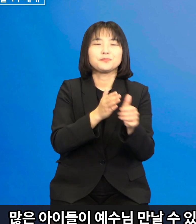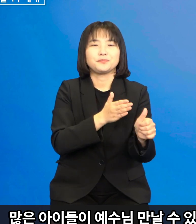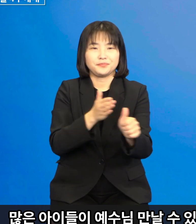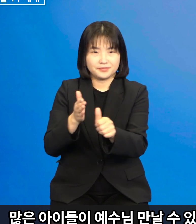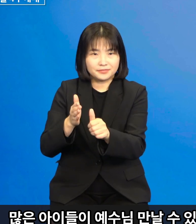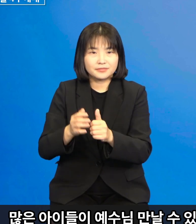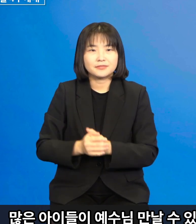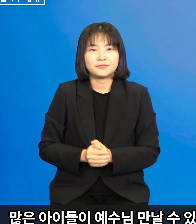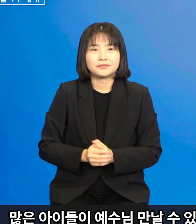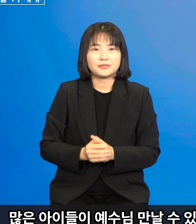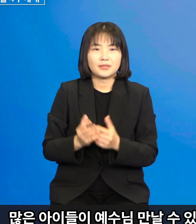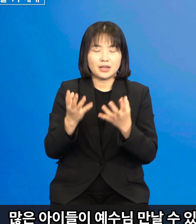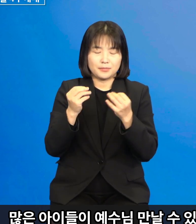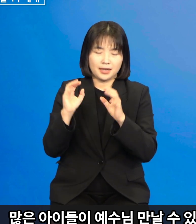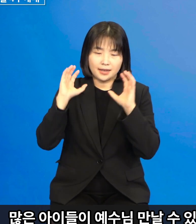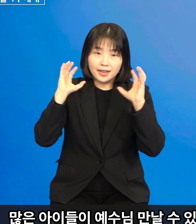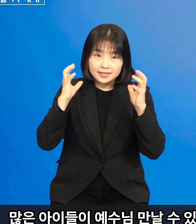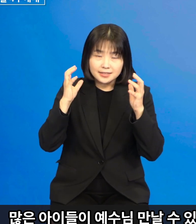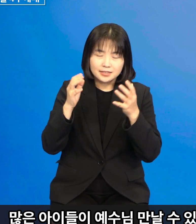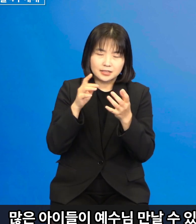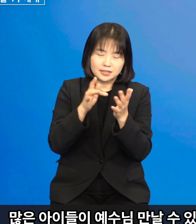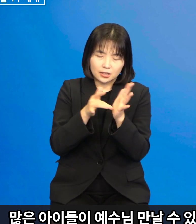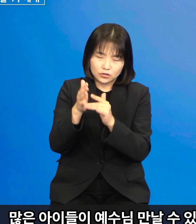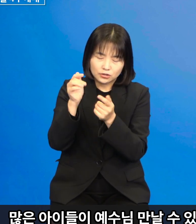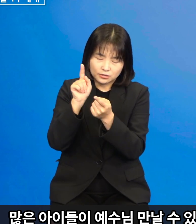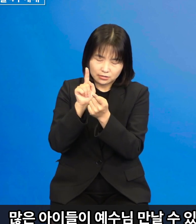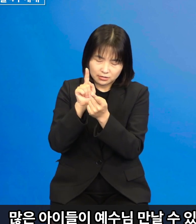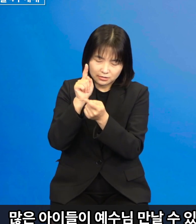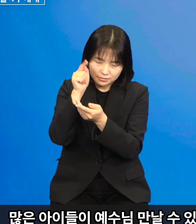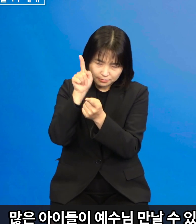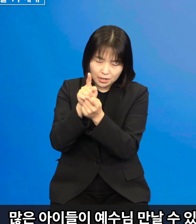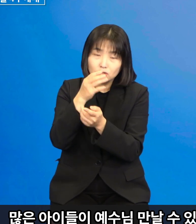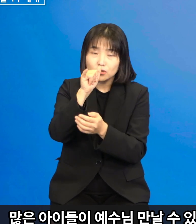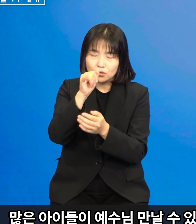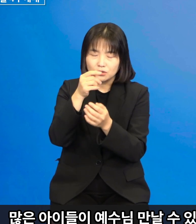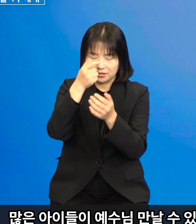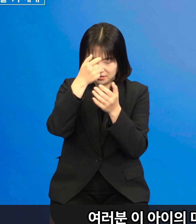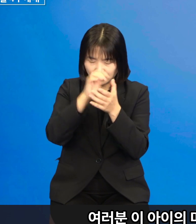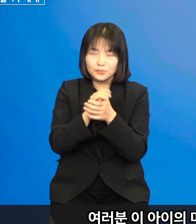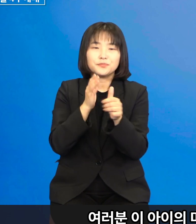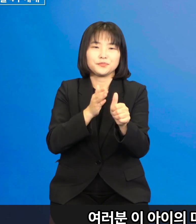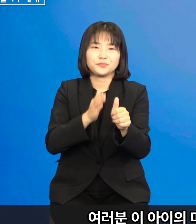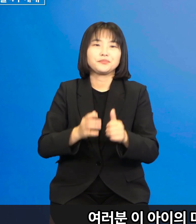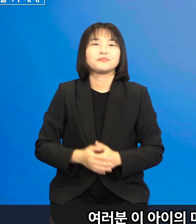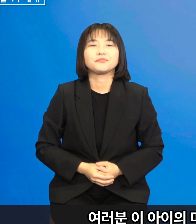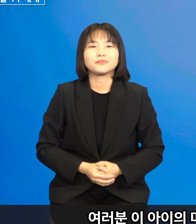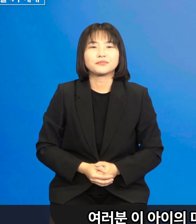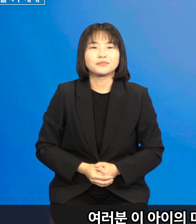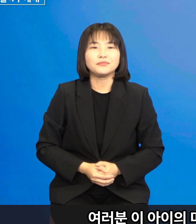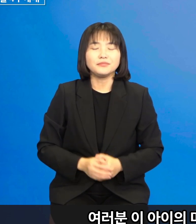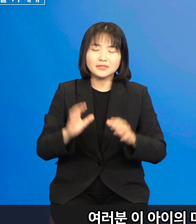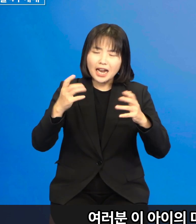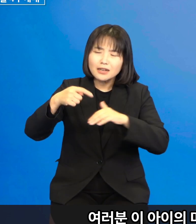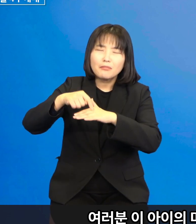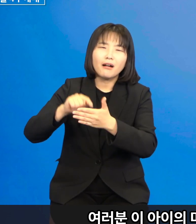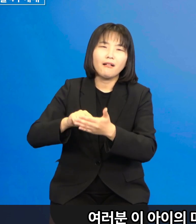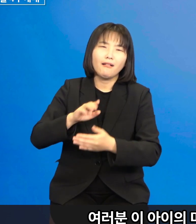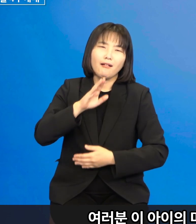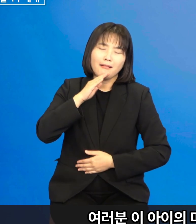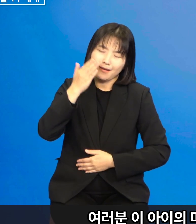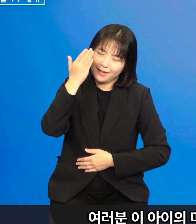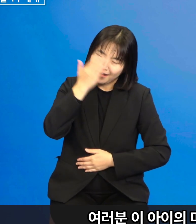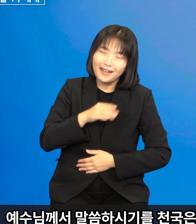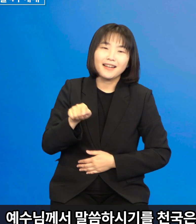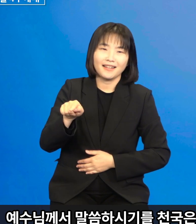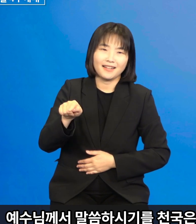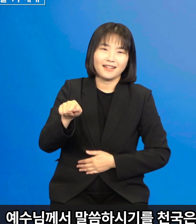많은 아이들이 예수님 만날 수 있도록 여러분 응원해 주시면 좋겠습니다. 여러분, 이 아이의 마음이 얼마나